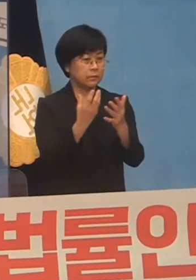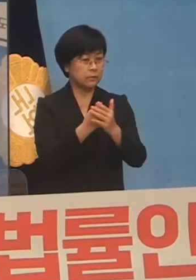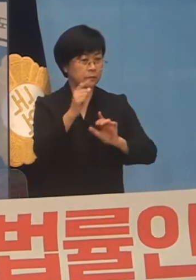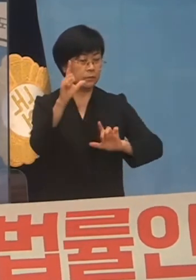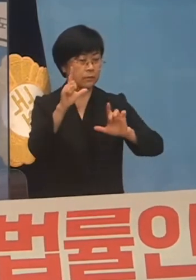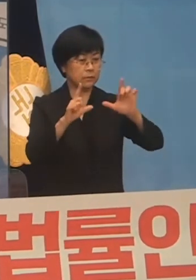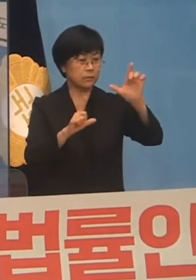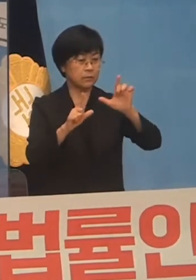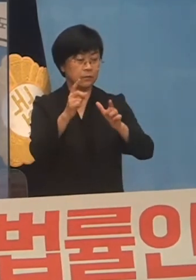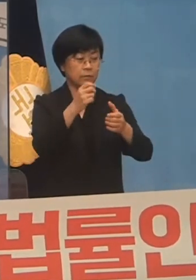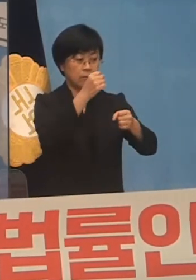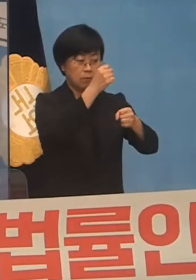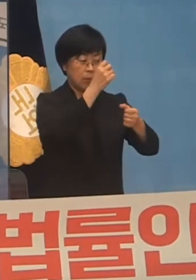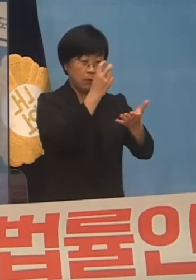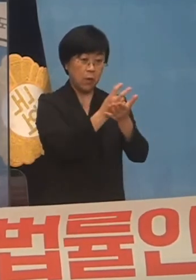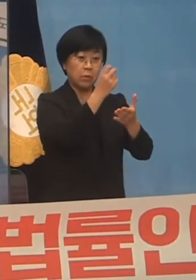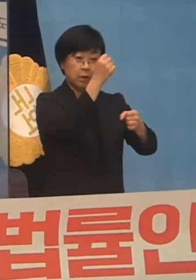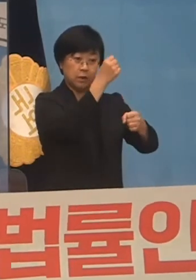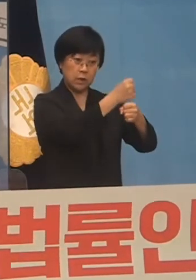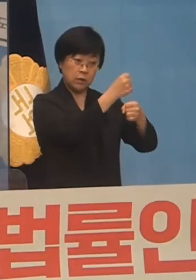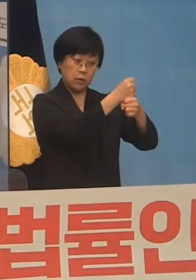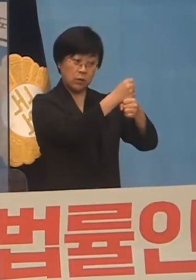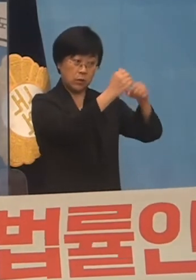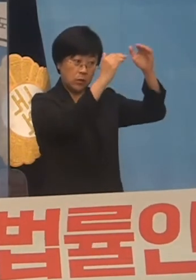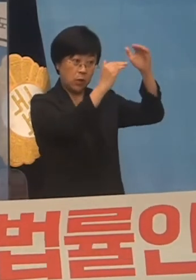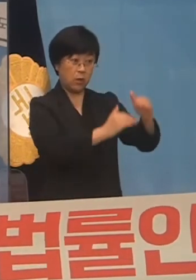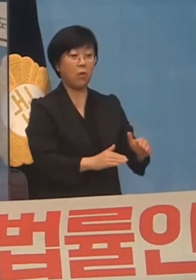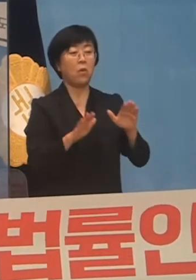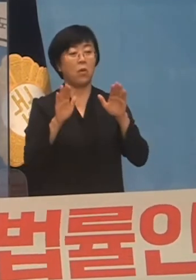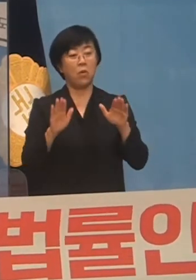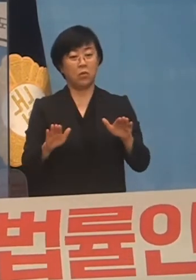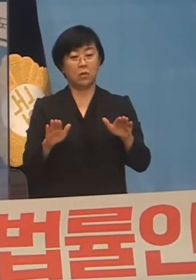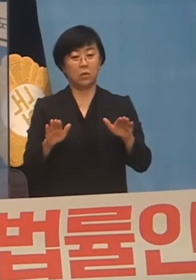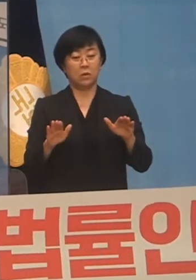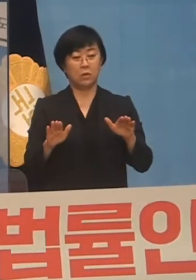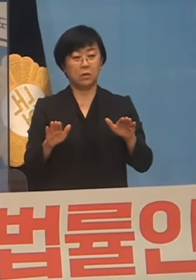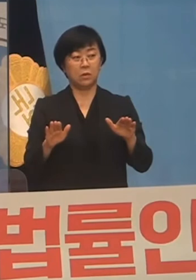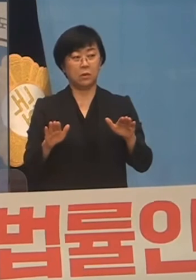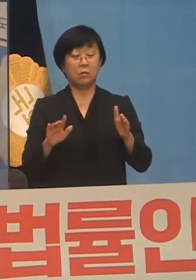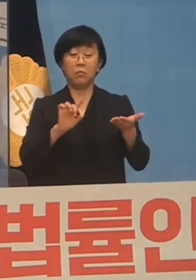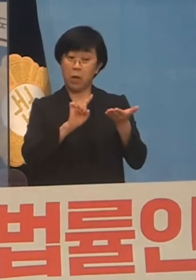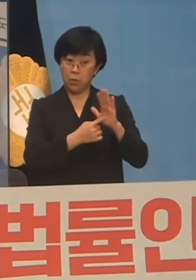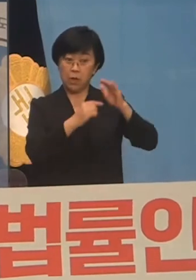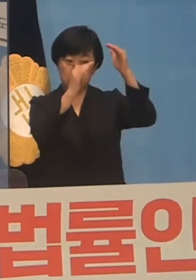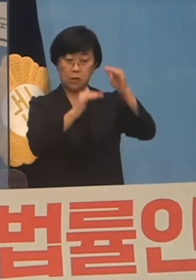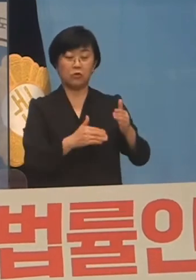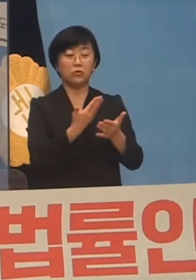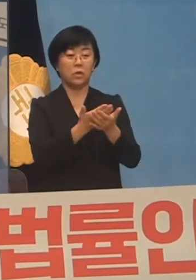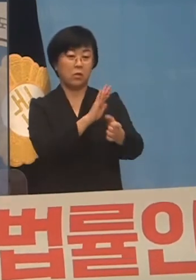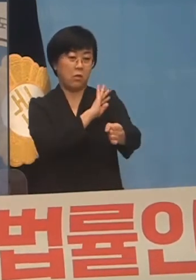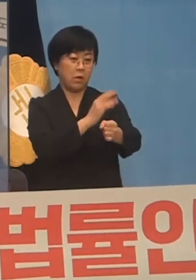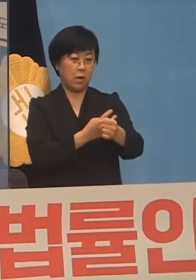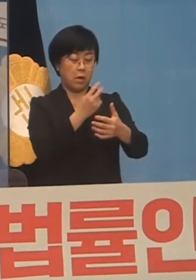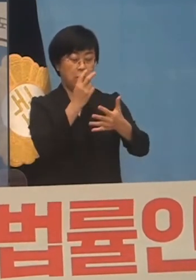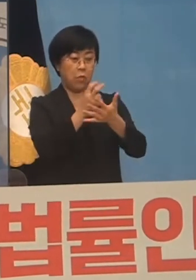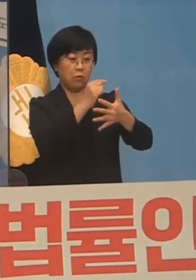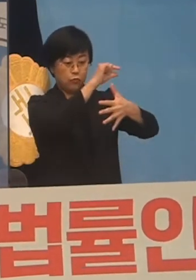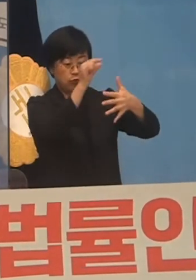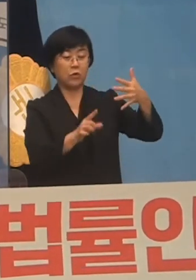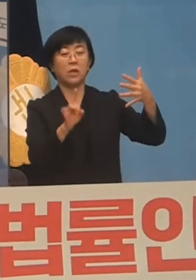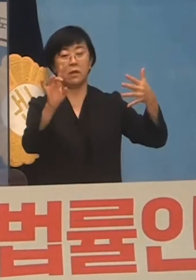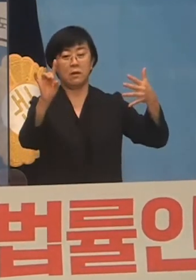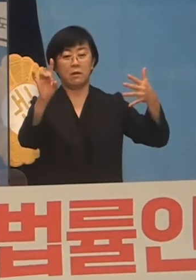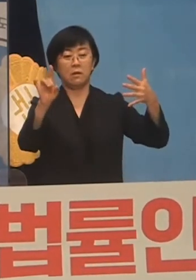형태의 재정법 형태로 내용을 갖고 있는 것은 오늘 기자회견을 하고 있는 수리할 권리에 관한 법률밖에